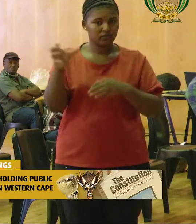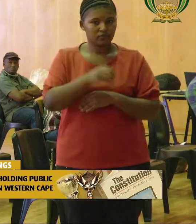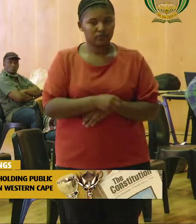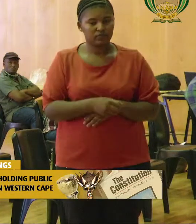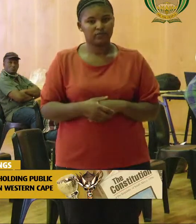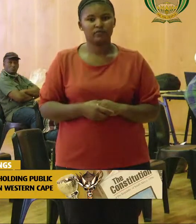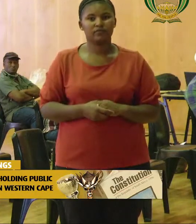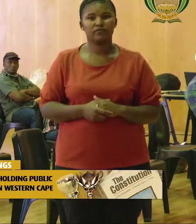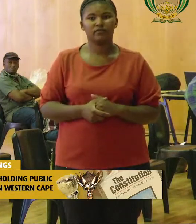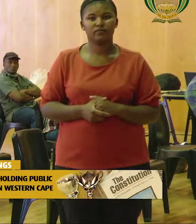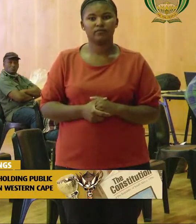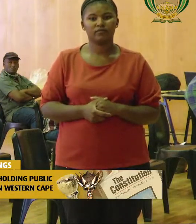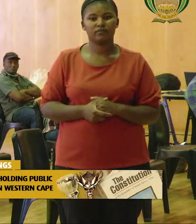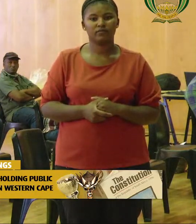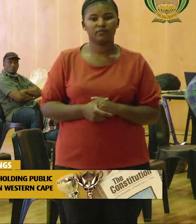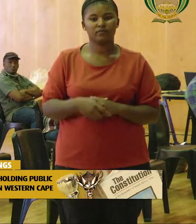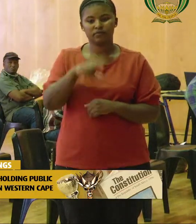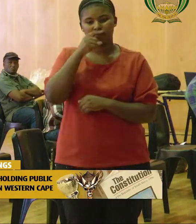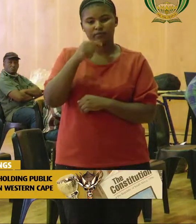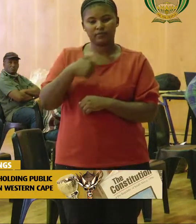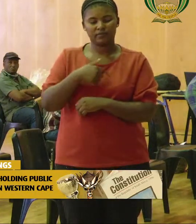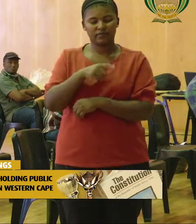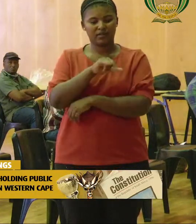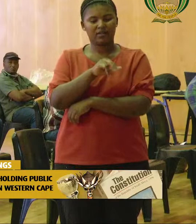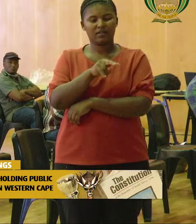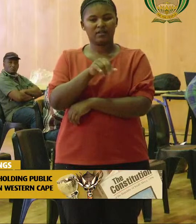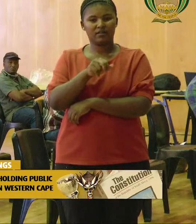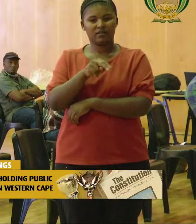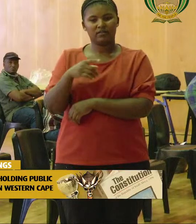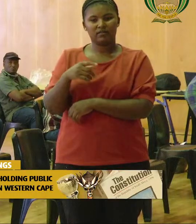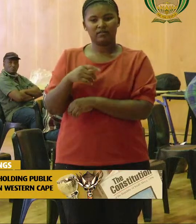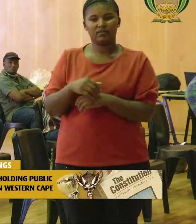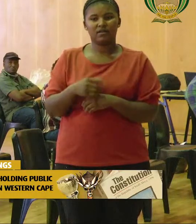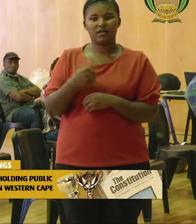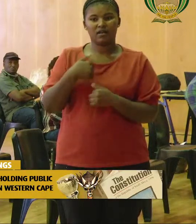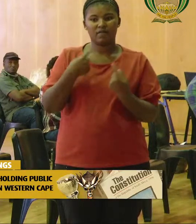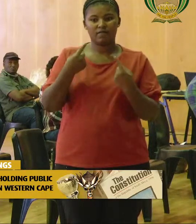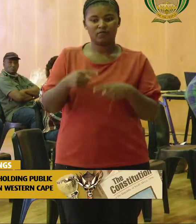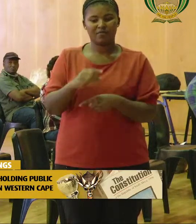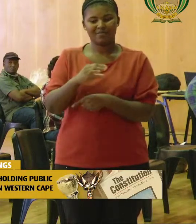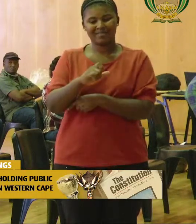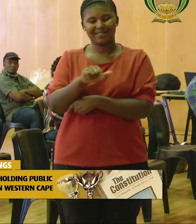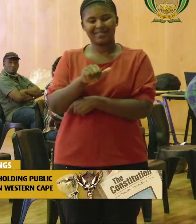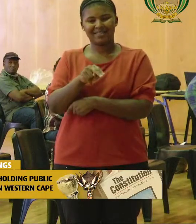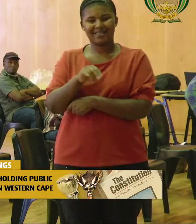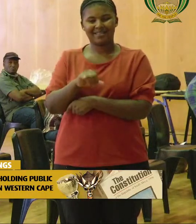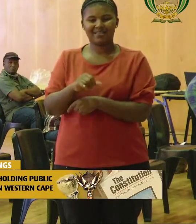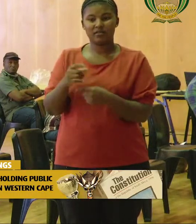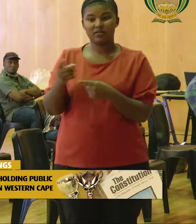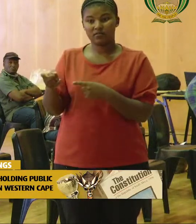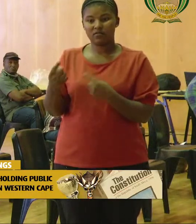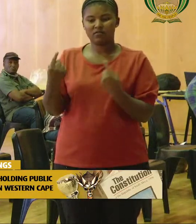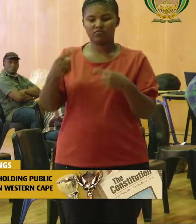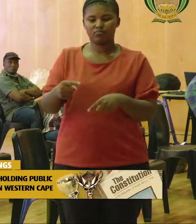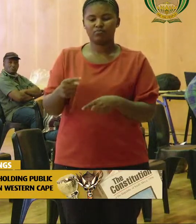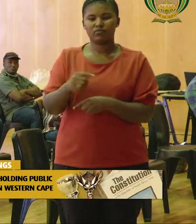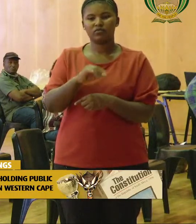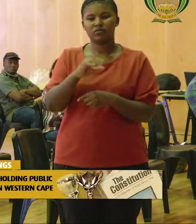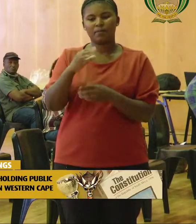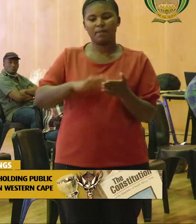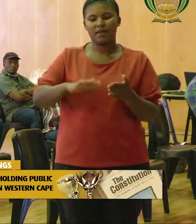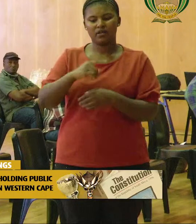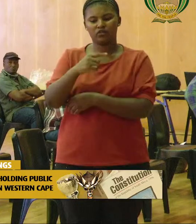Goedemiddag allemaal. Ik is Geraldine Dirk. Kom van een klein plekje Setsfield af, tussen Nsfas en